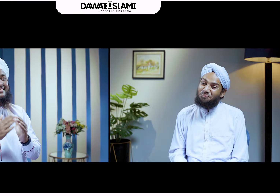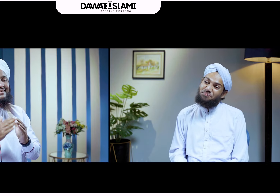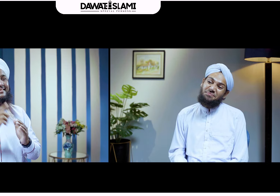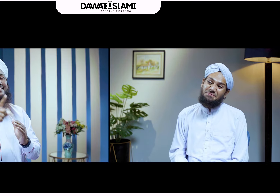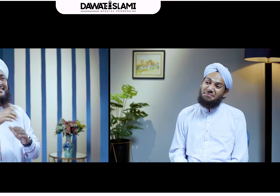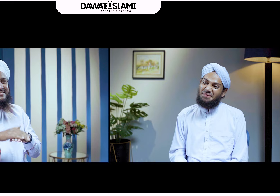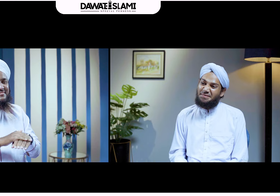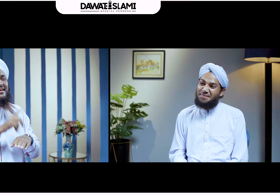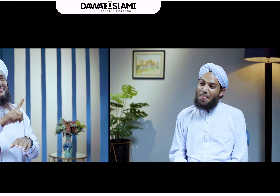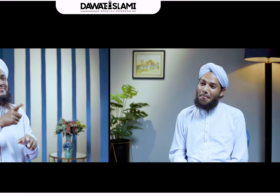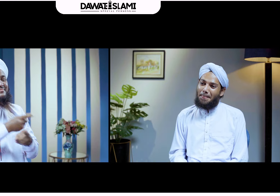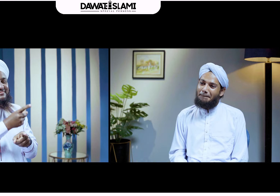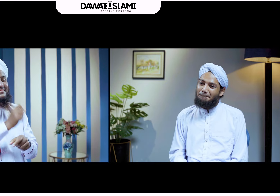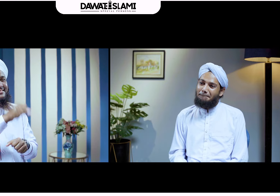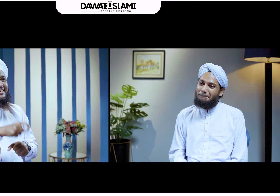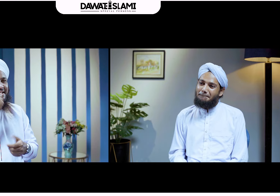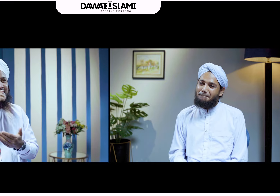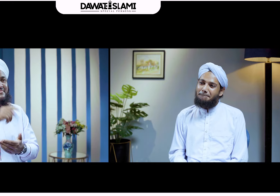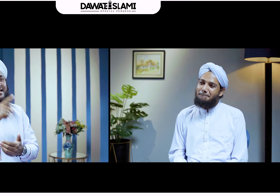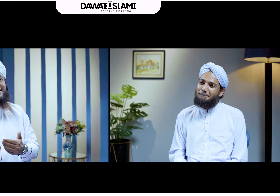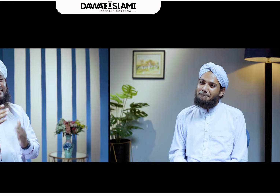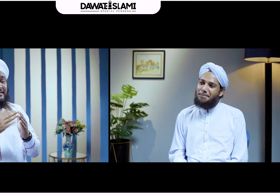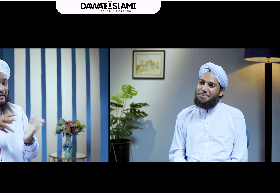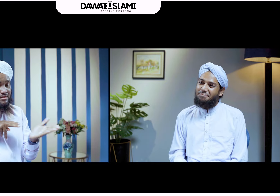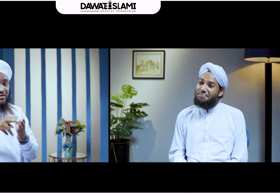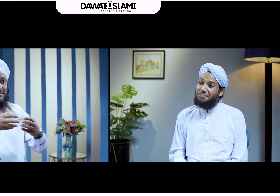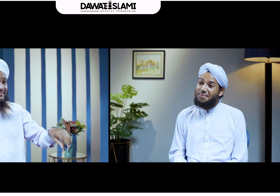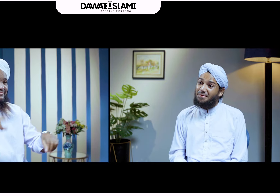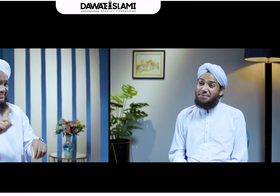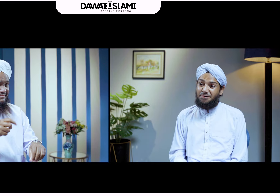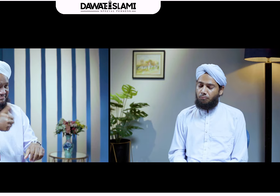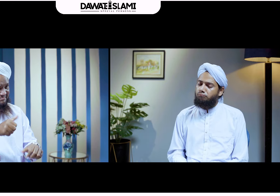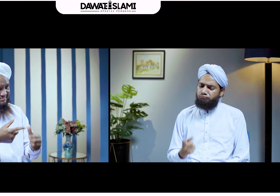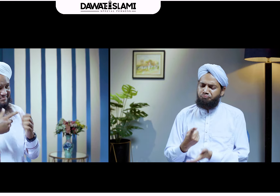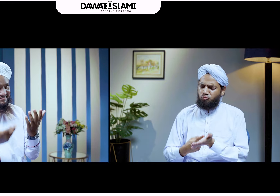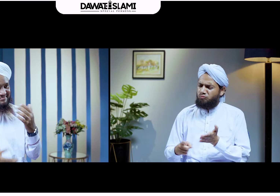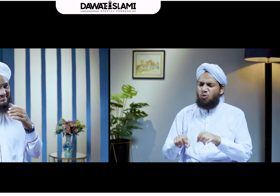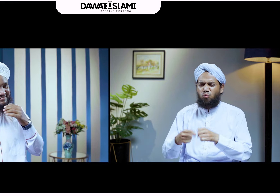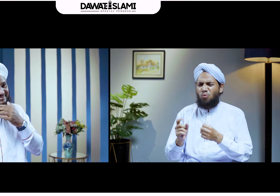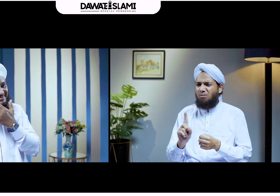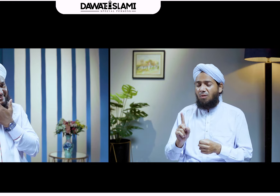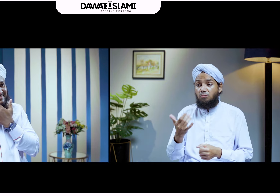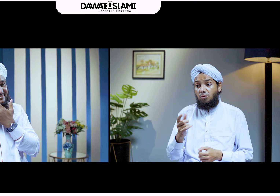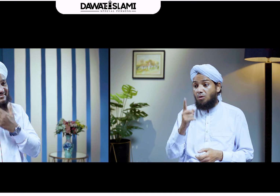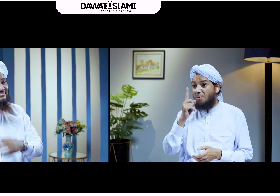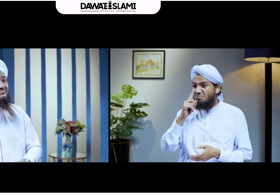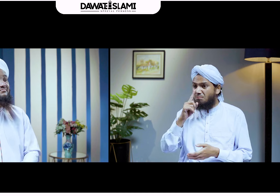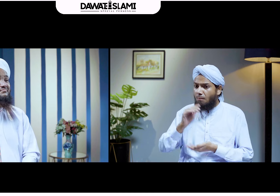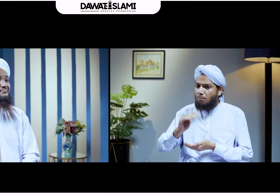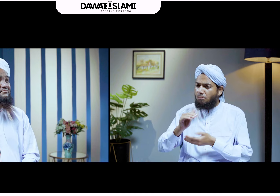یوں انہیں مدنی پھول دے رہے ہیں کہ میری مدنی بیٹی کا گھر ٹوٹے ہی نہیں بس کسی صورت. جی ٹوٹنا نہیں چاہیے یار. ویسے لڑکیاں زیادہ پیدا ہو رہی